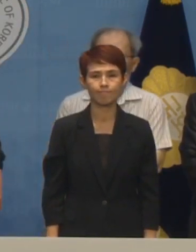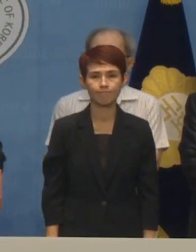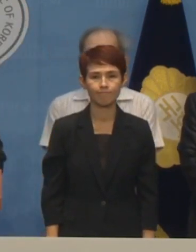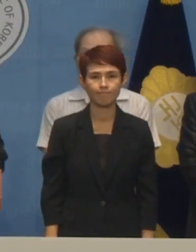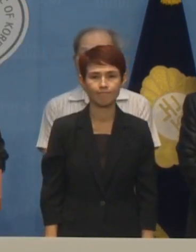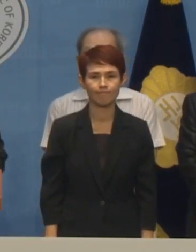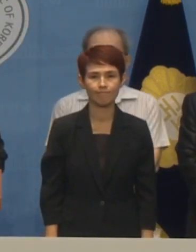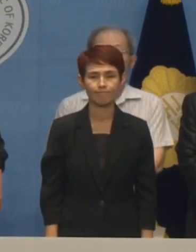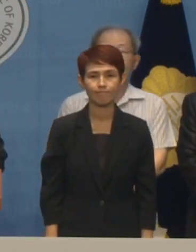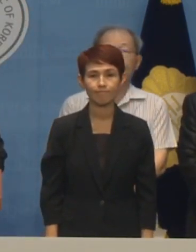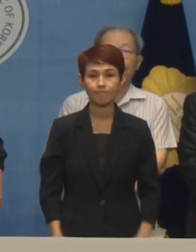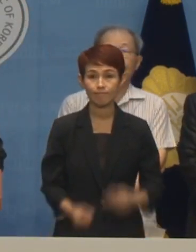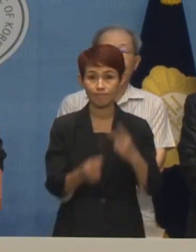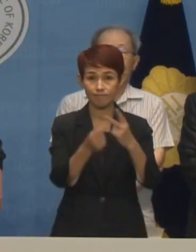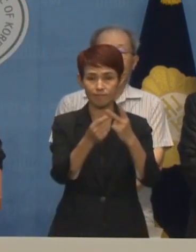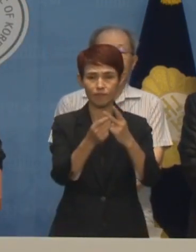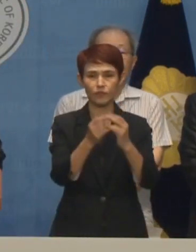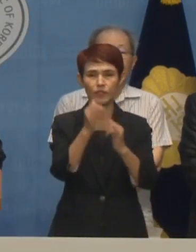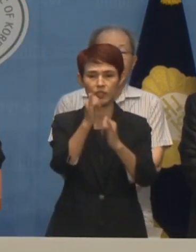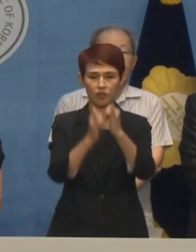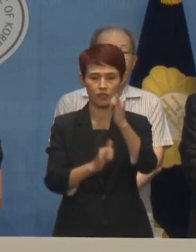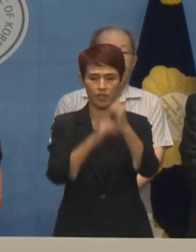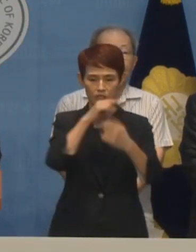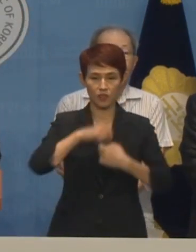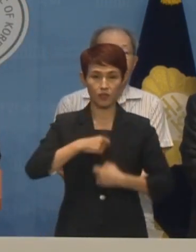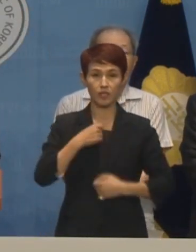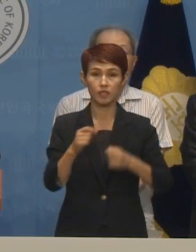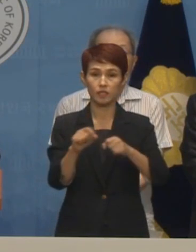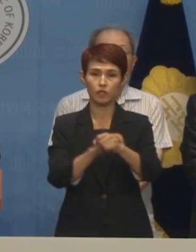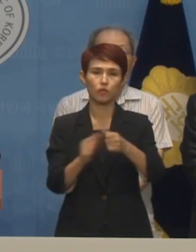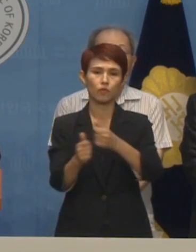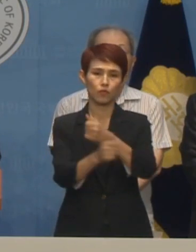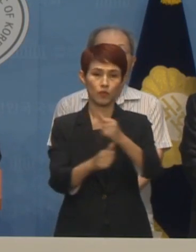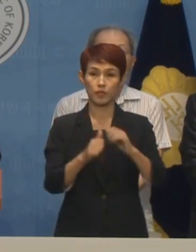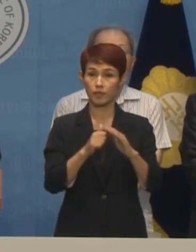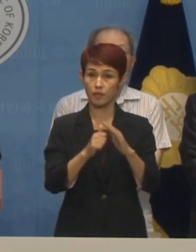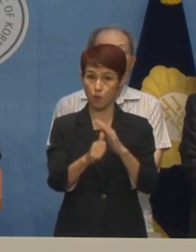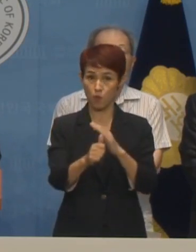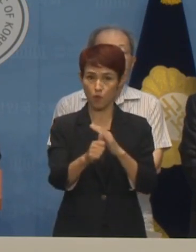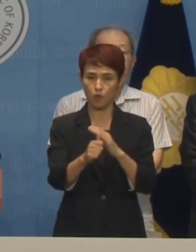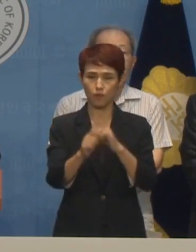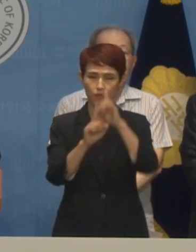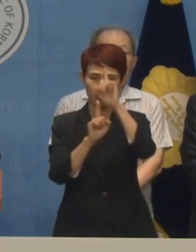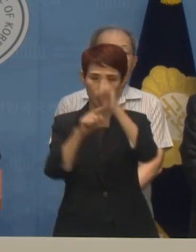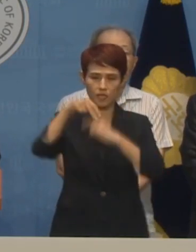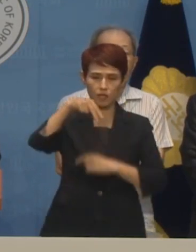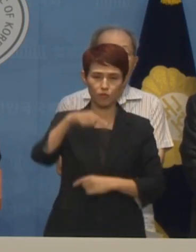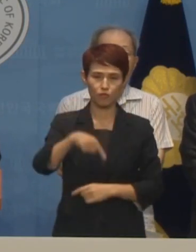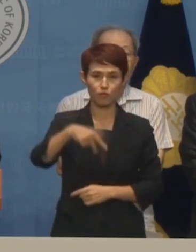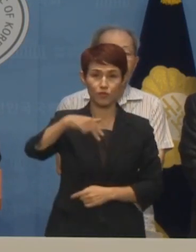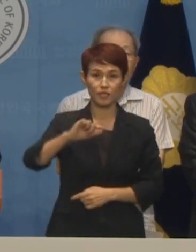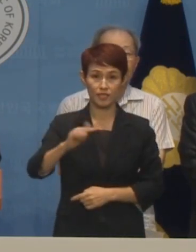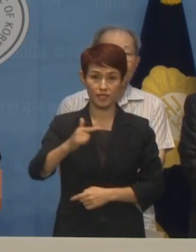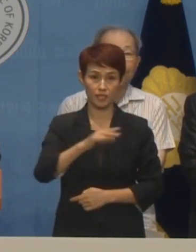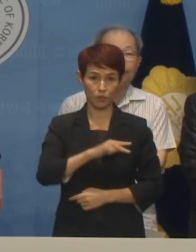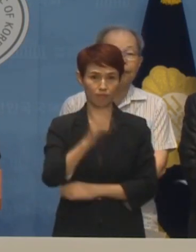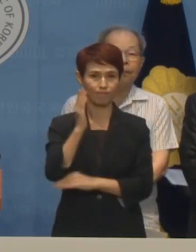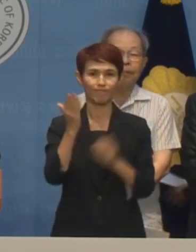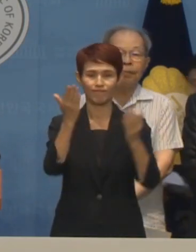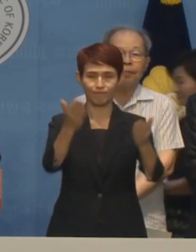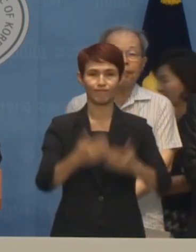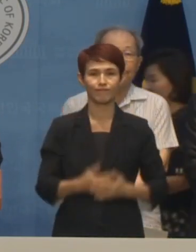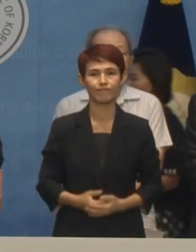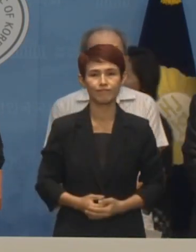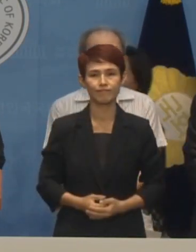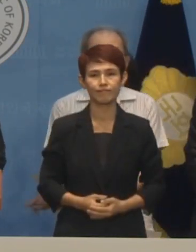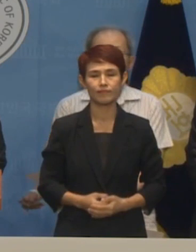예, 이어서 역사정의 특위를 대표해서 이수진 의원님께서 발언을 해주시겠고요.